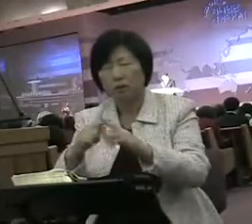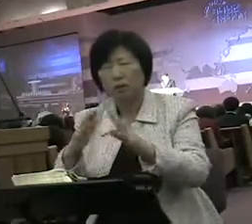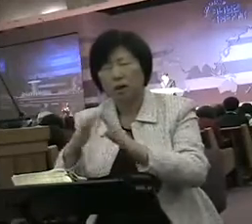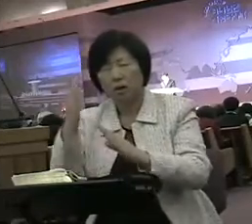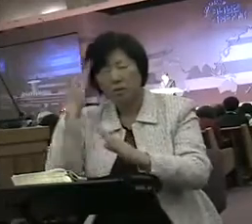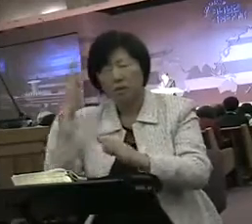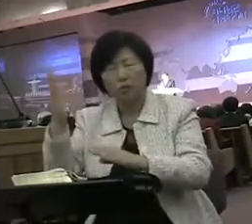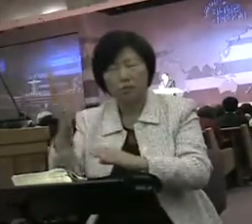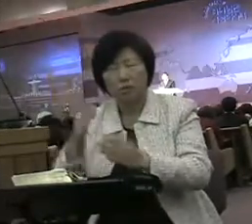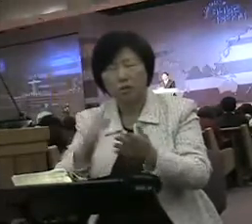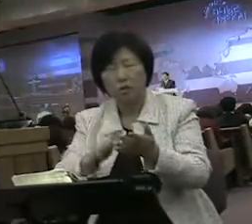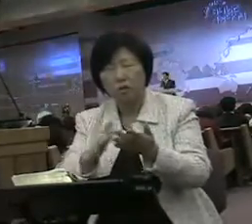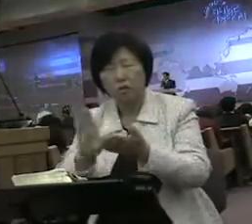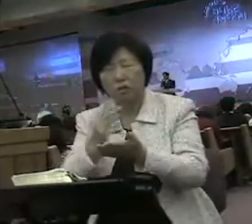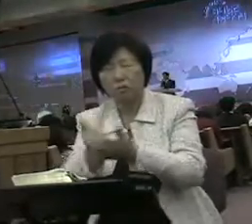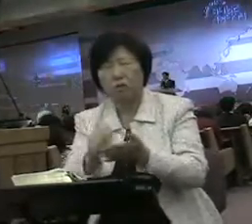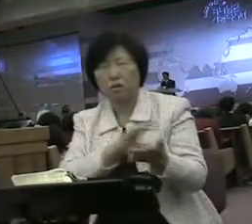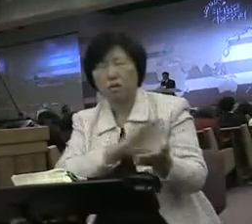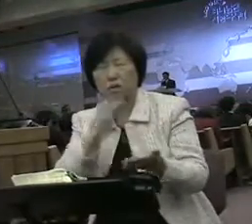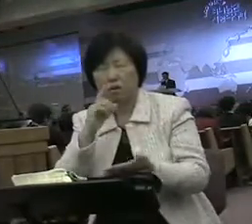그리스도의 이름으로 기도하옵나이다.